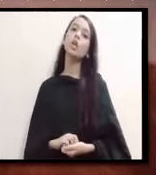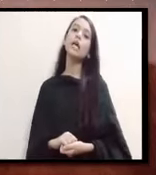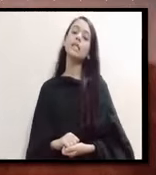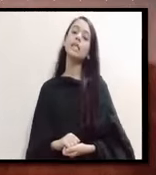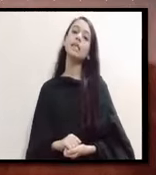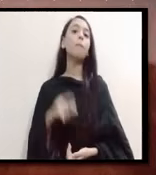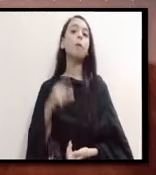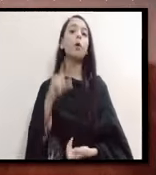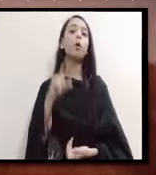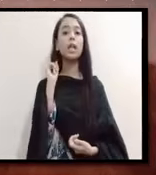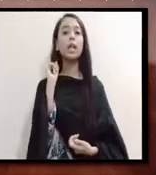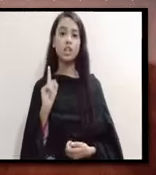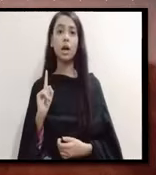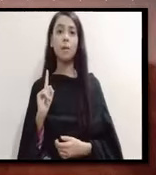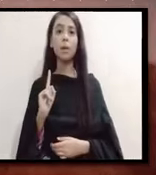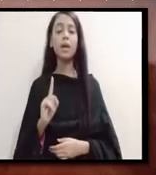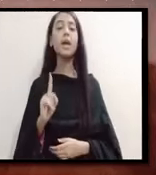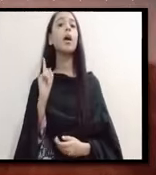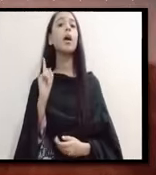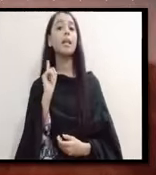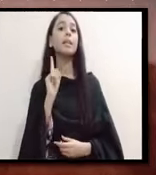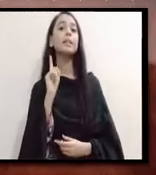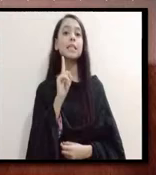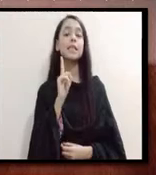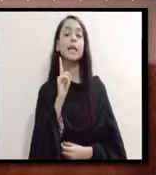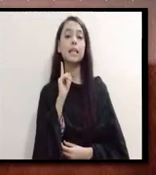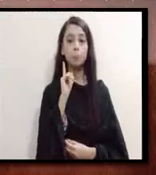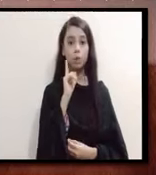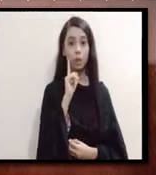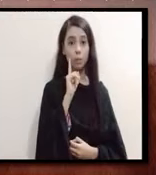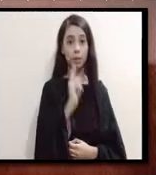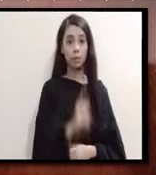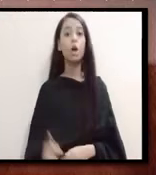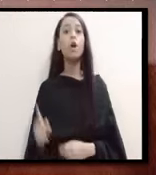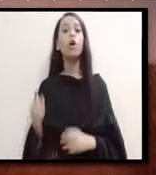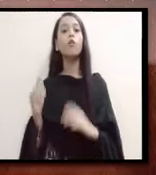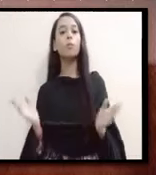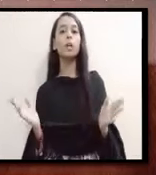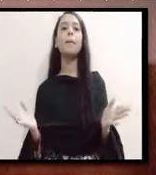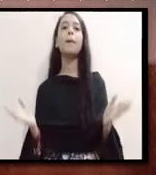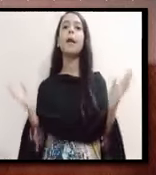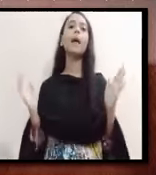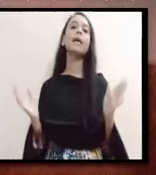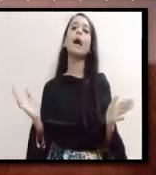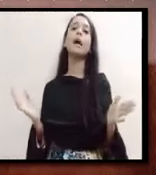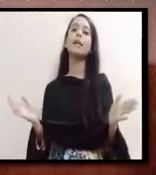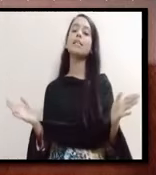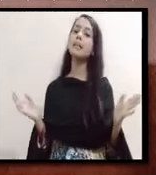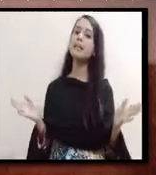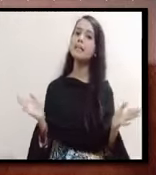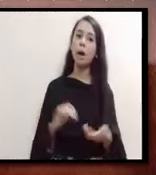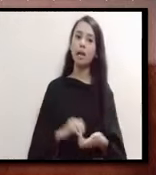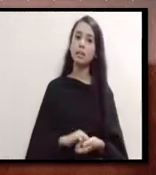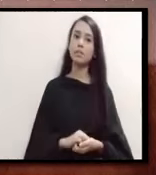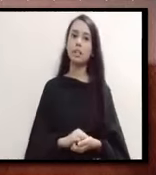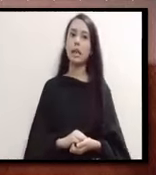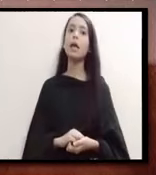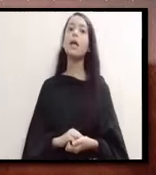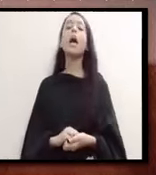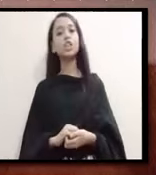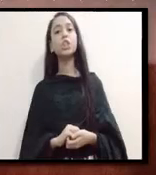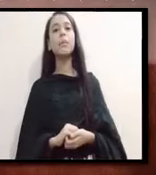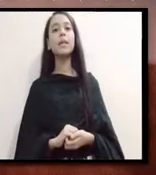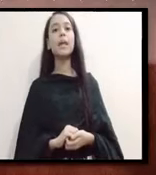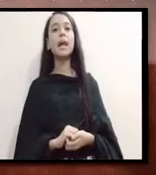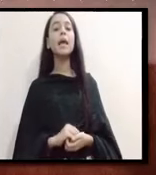तो नाजरीन आप लोगों के लिए अच्छी सबर भी है नेकि साथ साथ में पुरी ख़र है वो पुरी ख़र हमारे नाफिस में तजामाल की दूरस